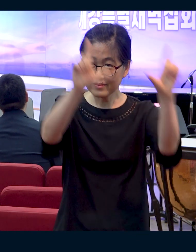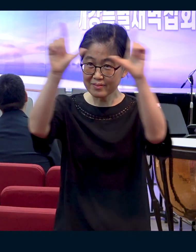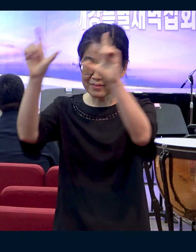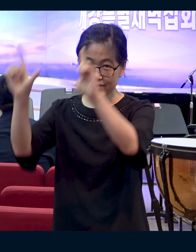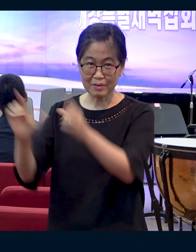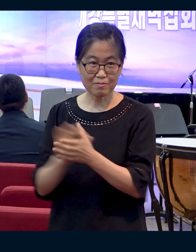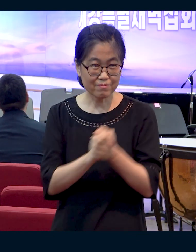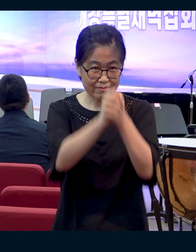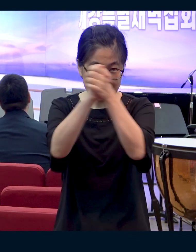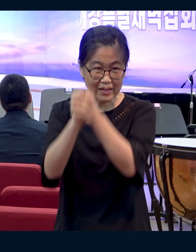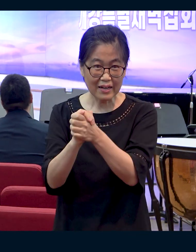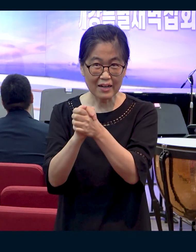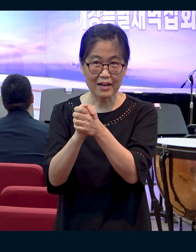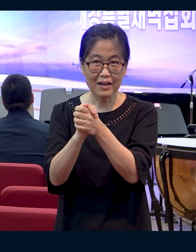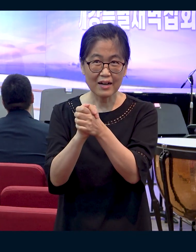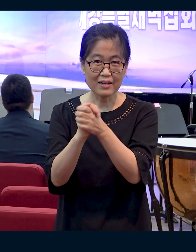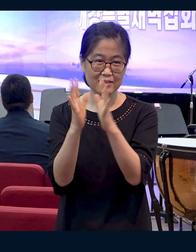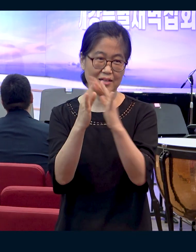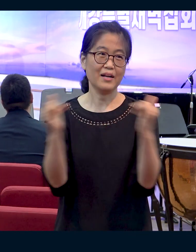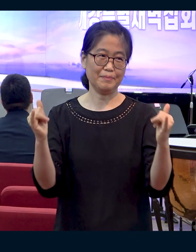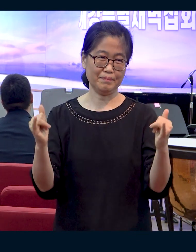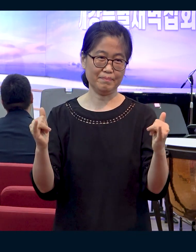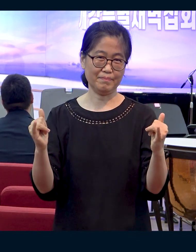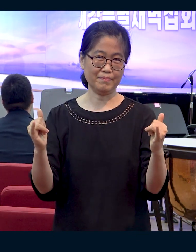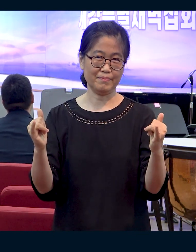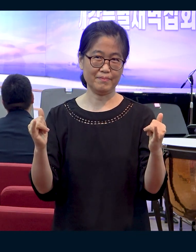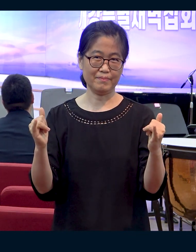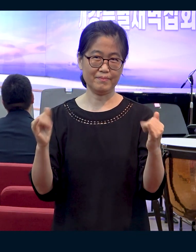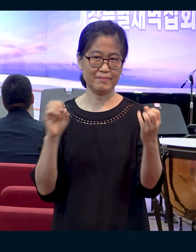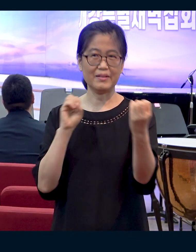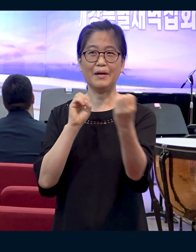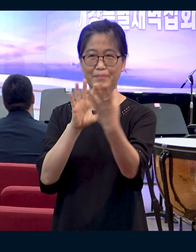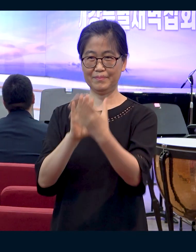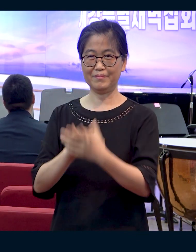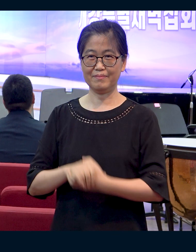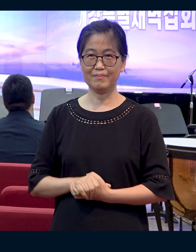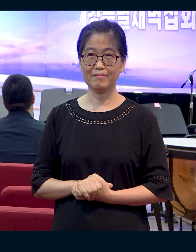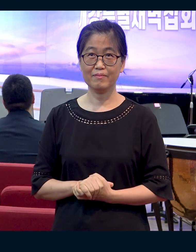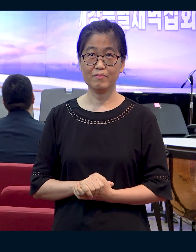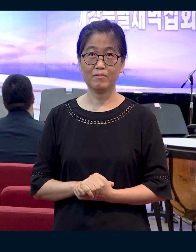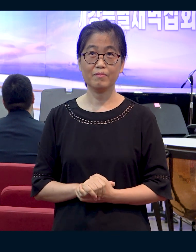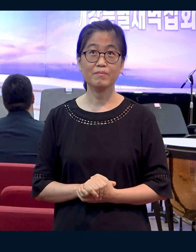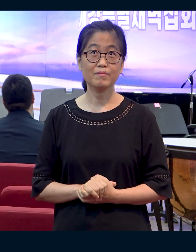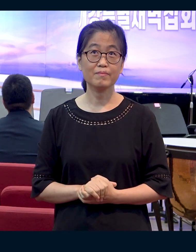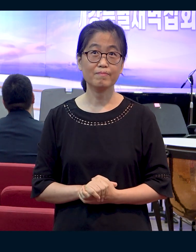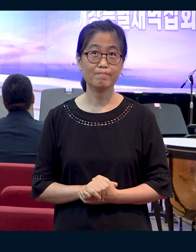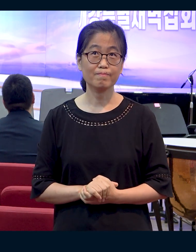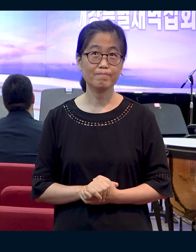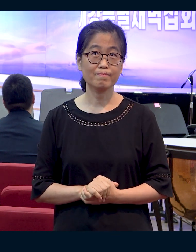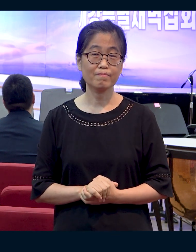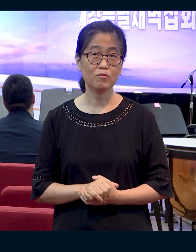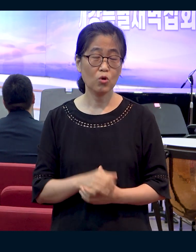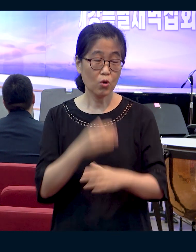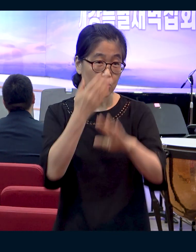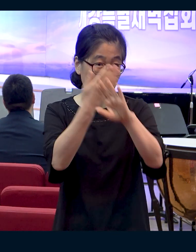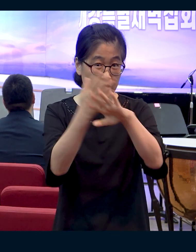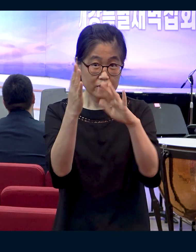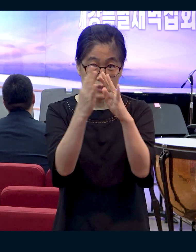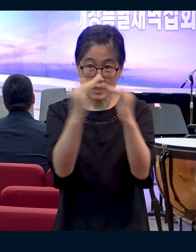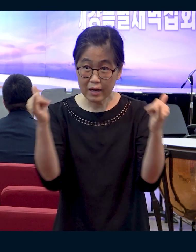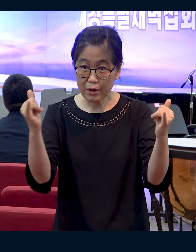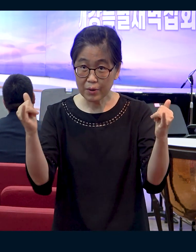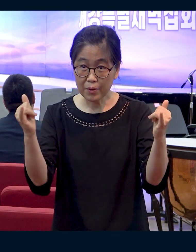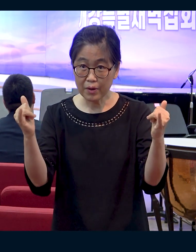다른 사람과 더불어 잘 살아가는 사람. 아무리 능력 있는 것 같아도요, 다른